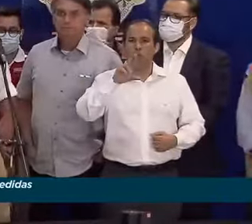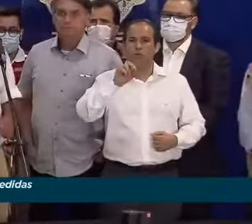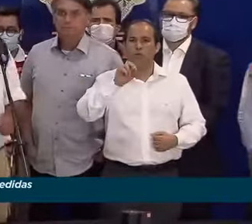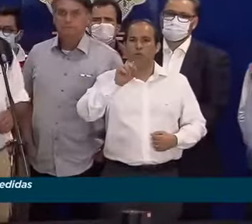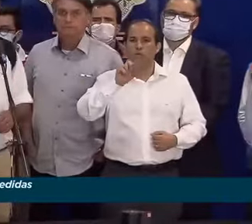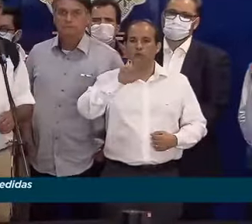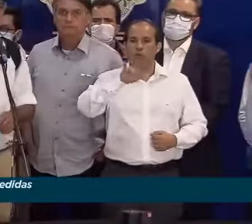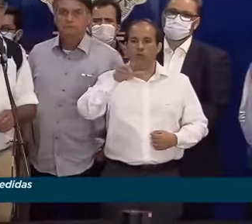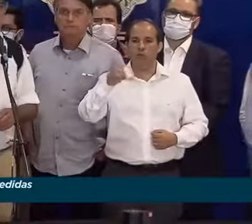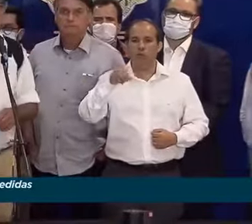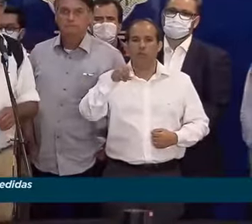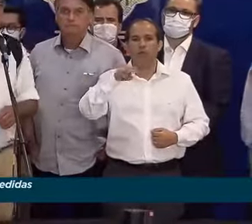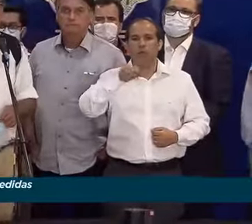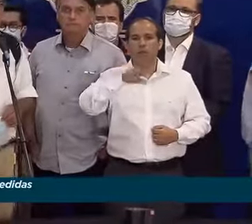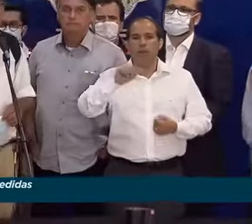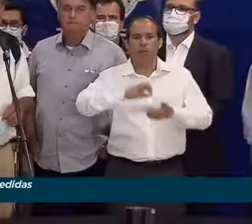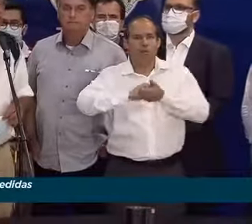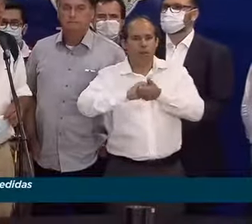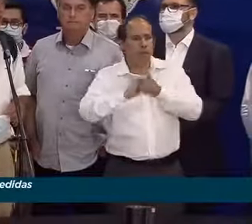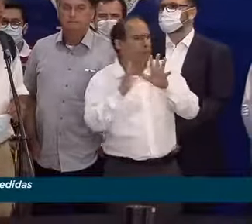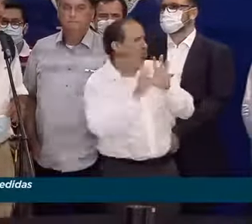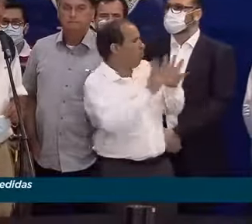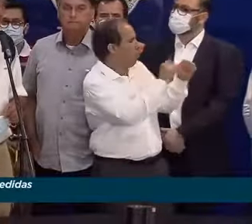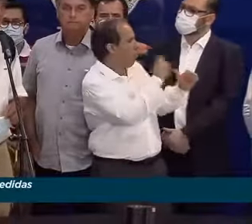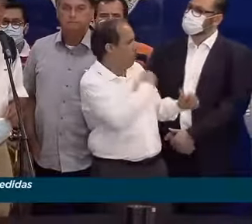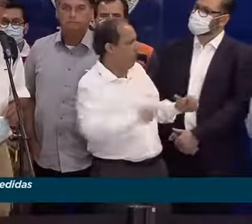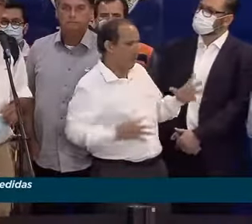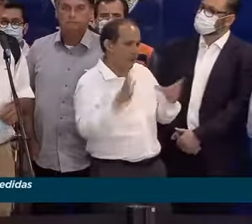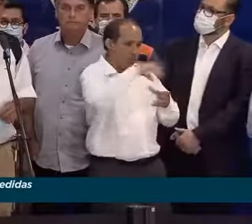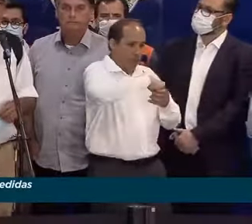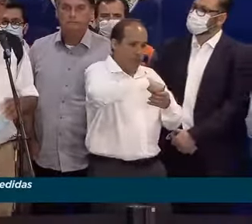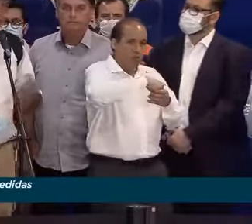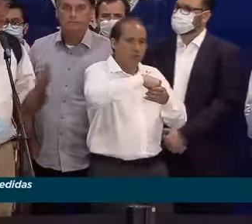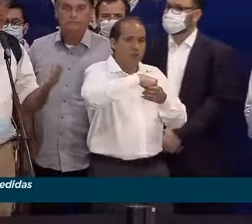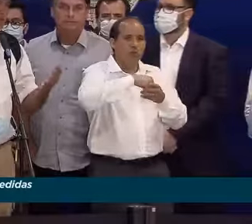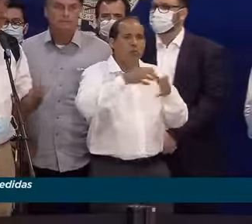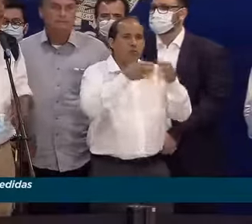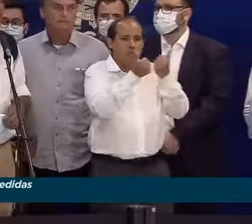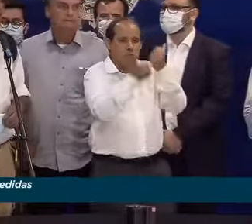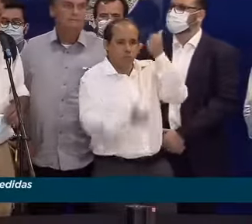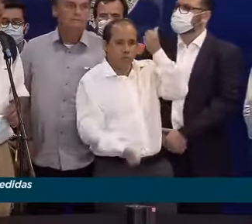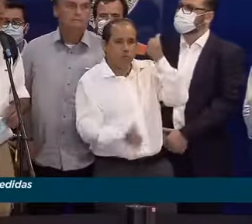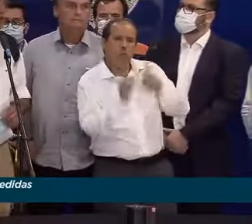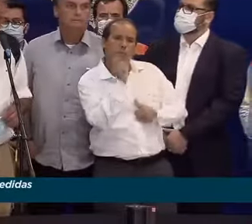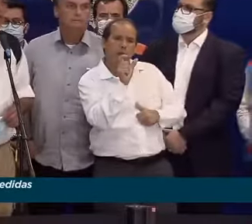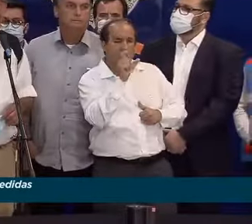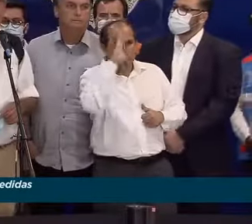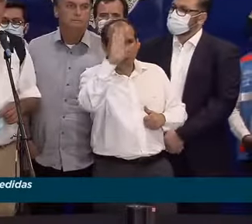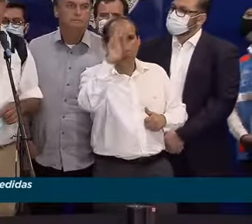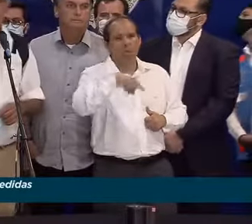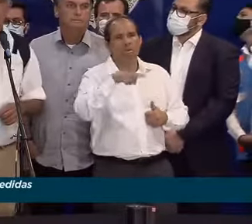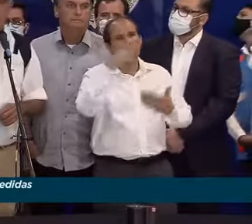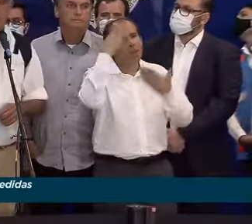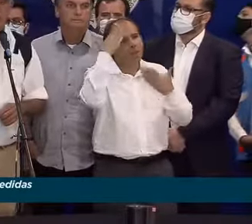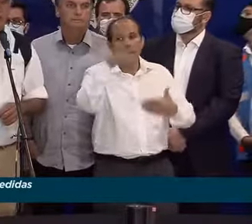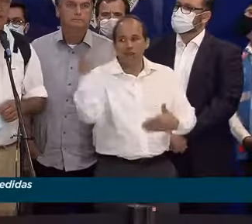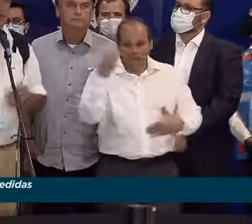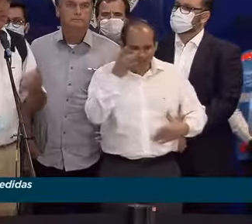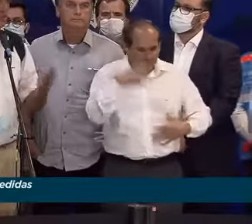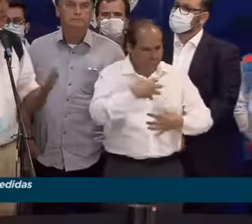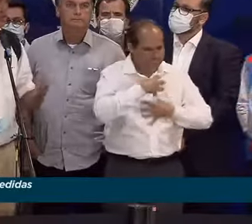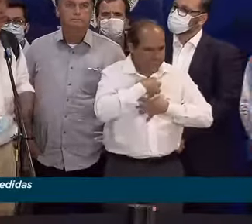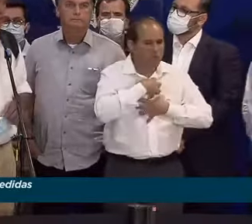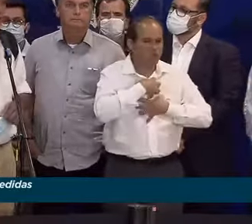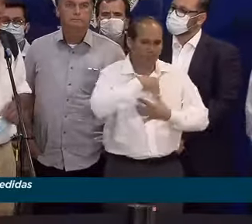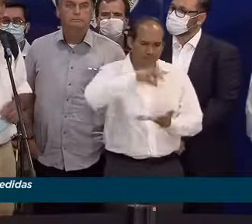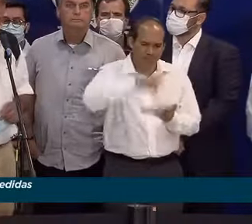que fazem parte dessa comitiva. A nossa palavra é gratidão. Deu para sentir um pouquinho da nossa realidade. O senhor